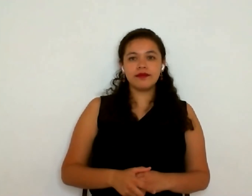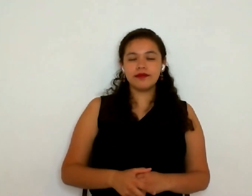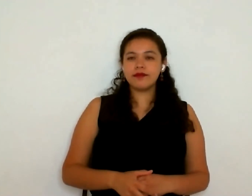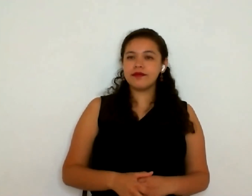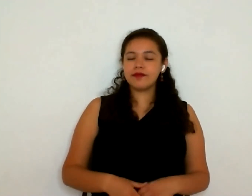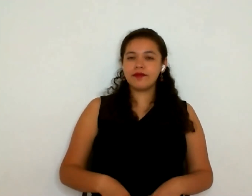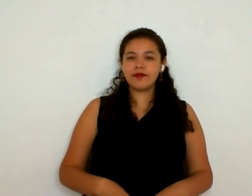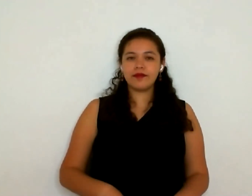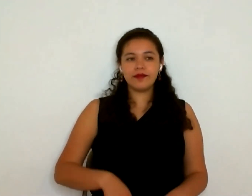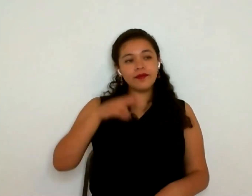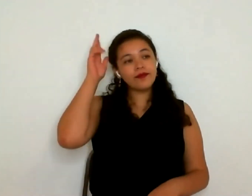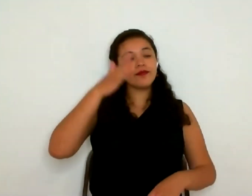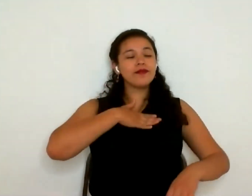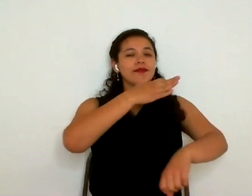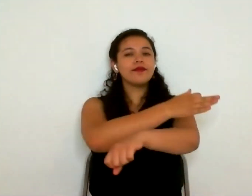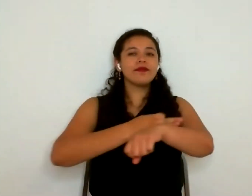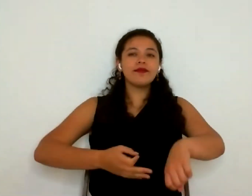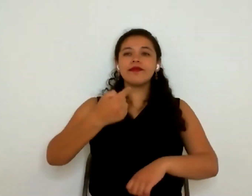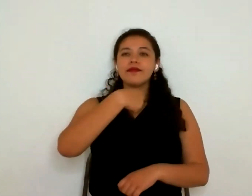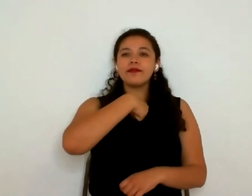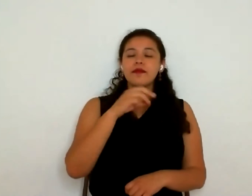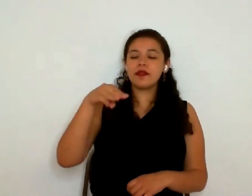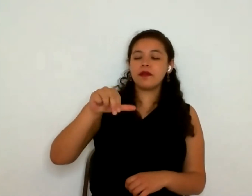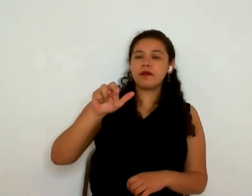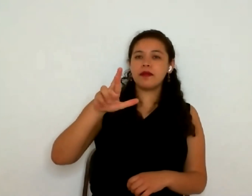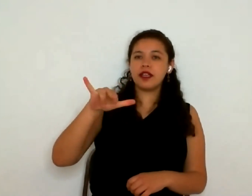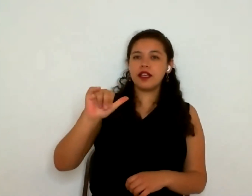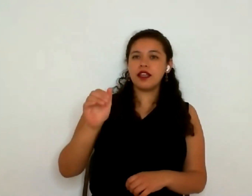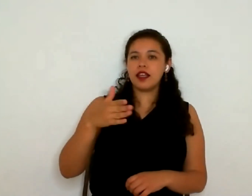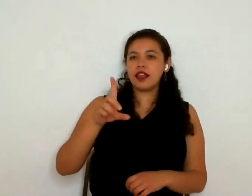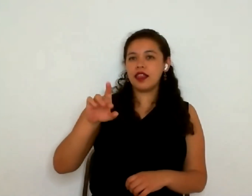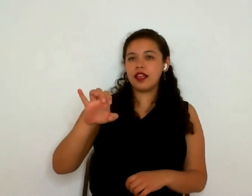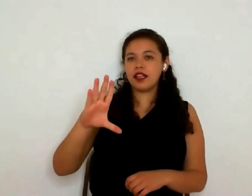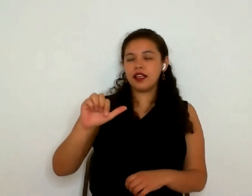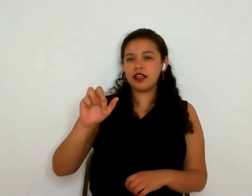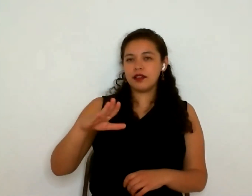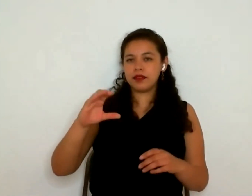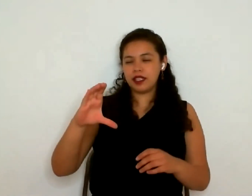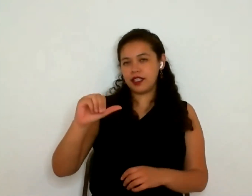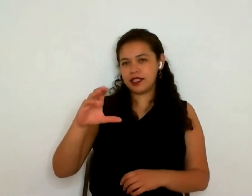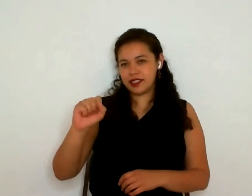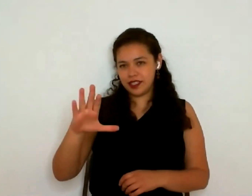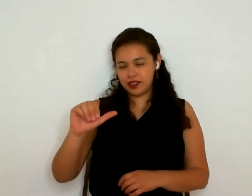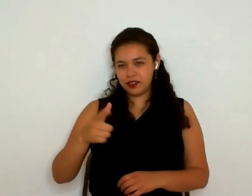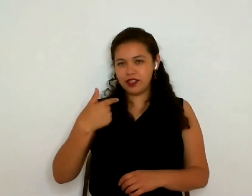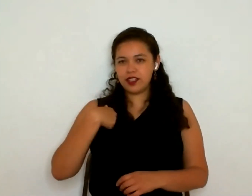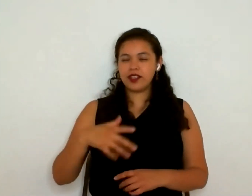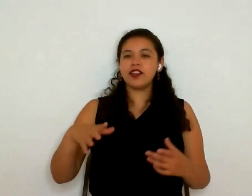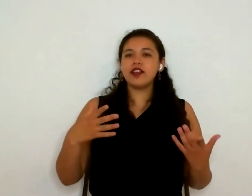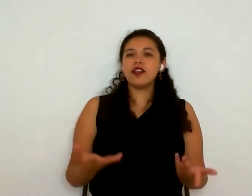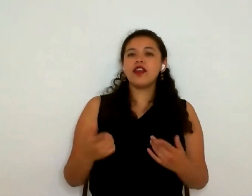hola buenas tardes bueno yo soy maría villar de maderas casi solas soy del centro salesiano de capacitación rafael donde